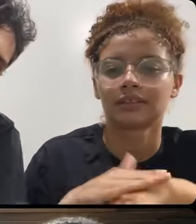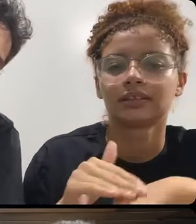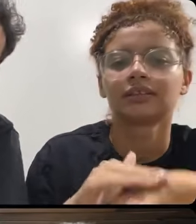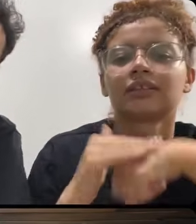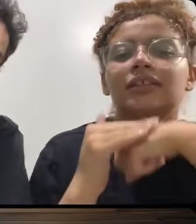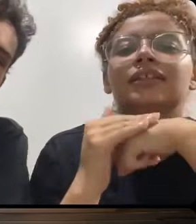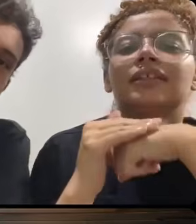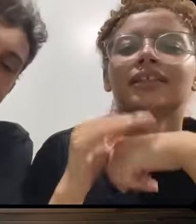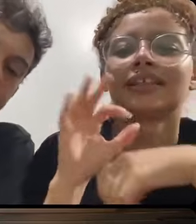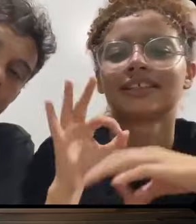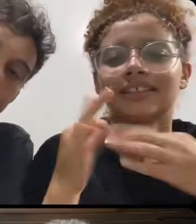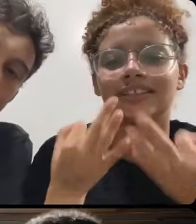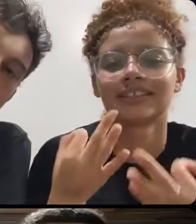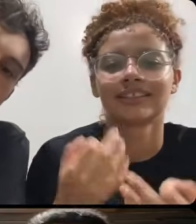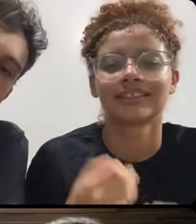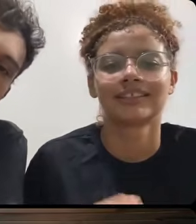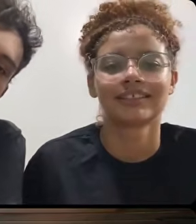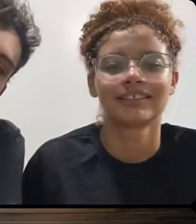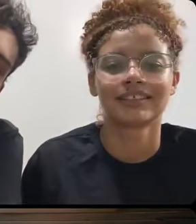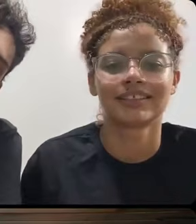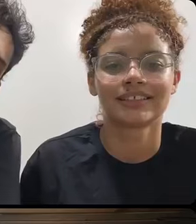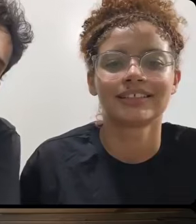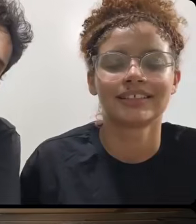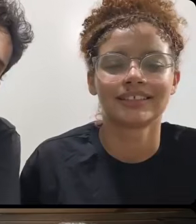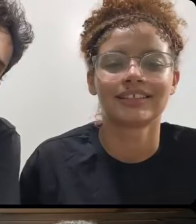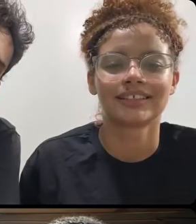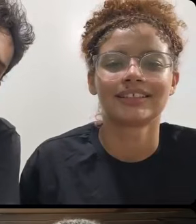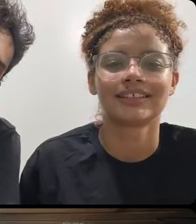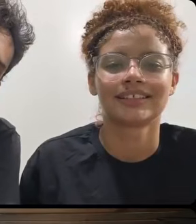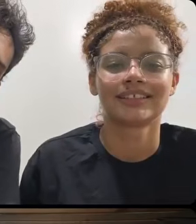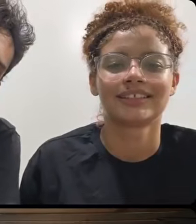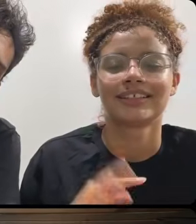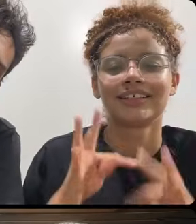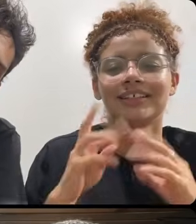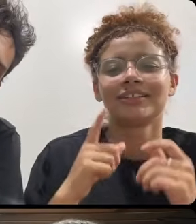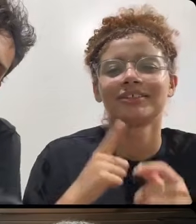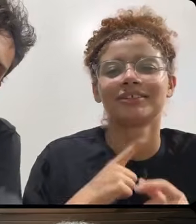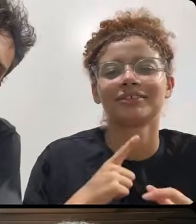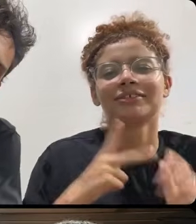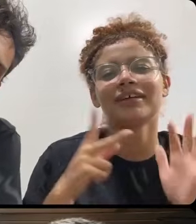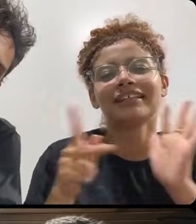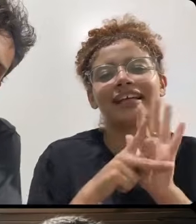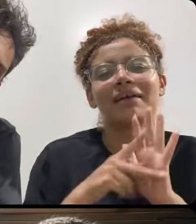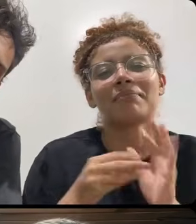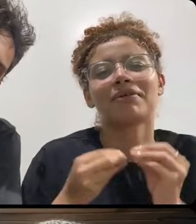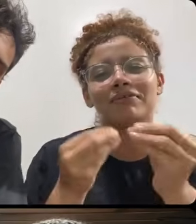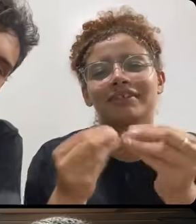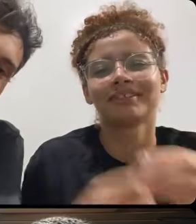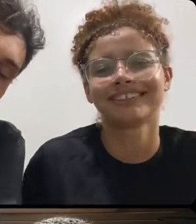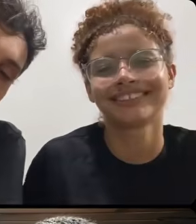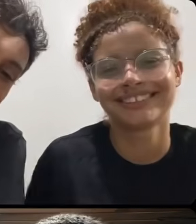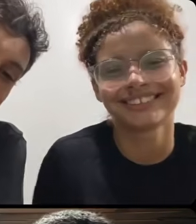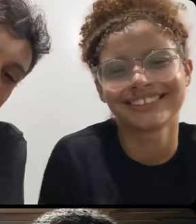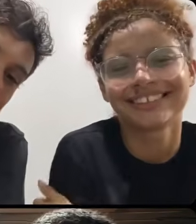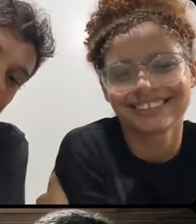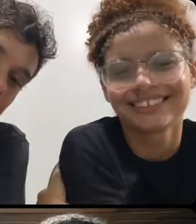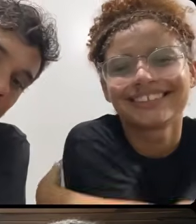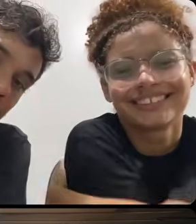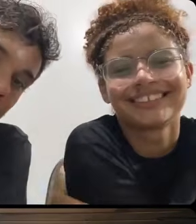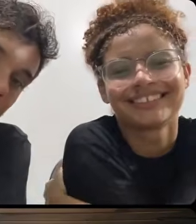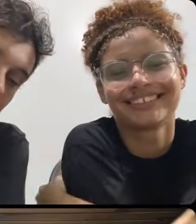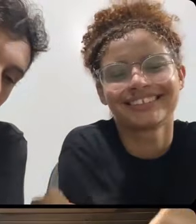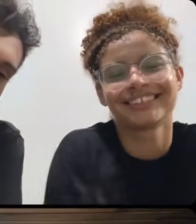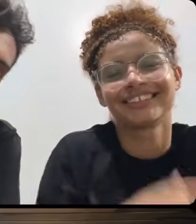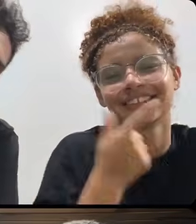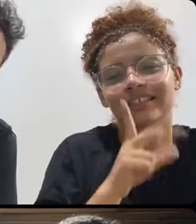ele tem razão, ele sempre tira uma prova, um comprovante de tudo que ele fala, né? Não sei, então provavelmente ele tira uma fonte, ele